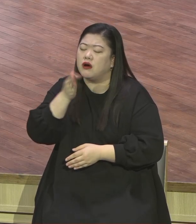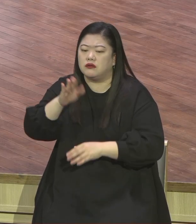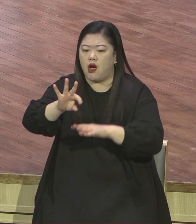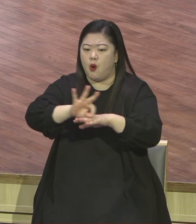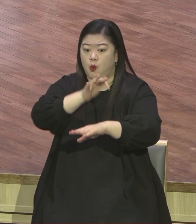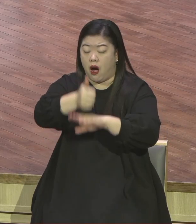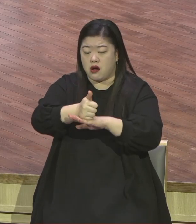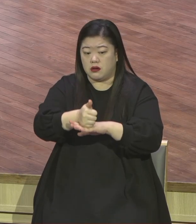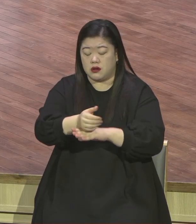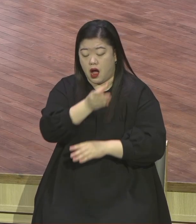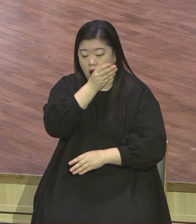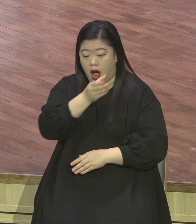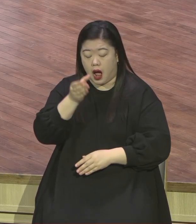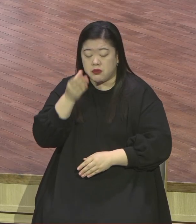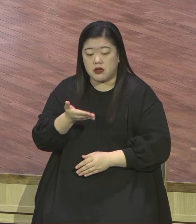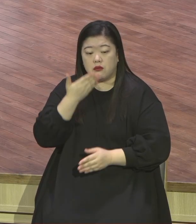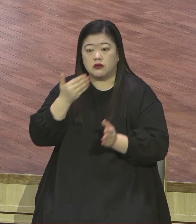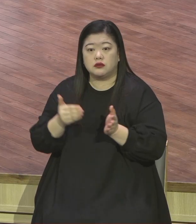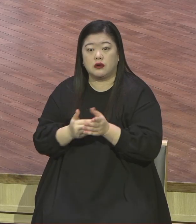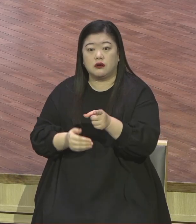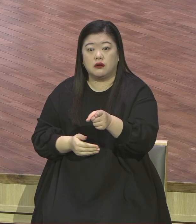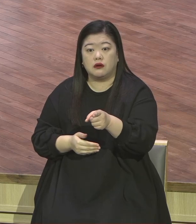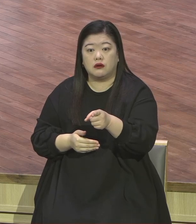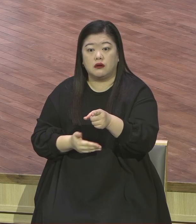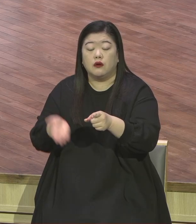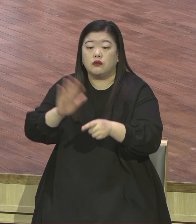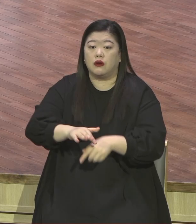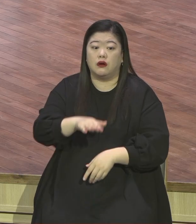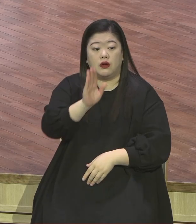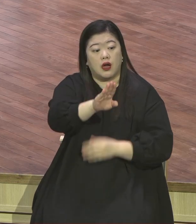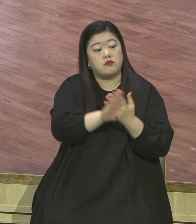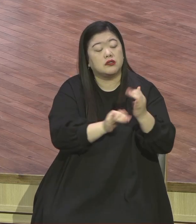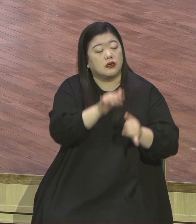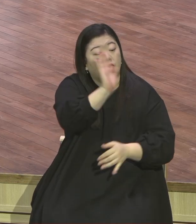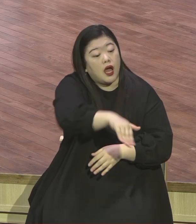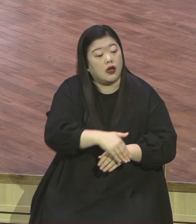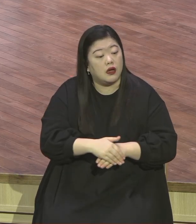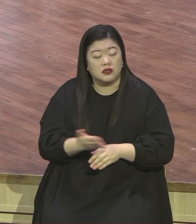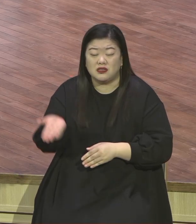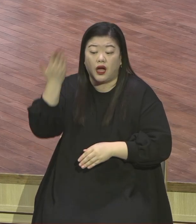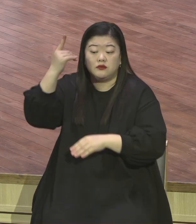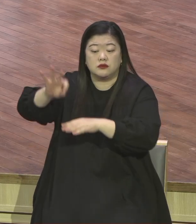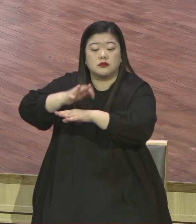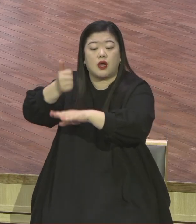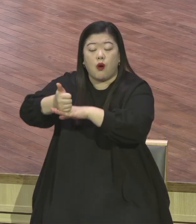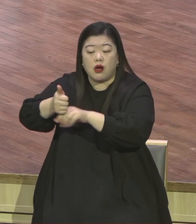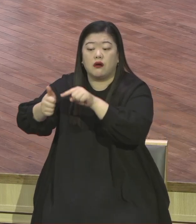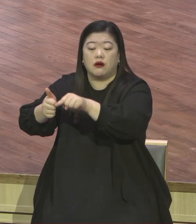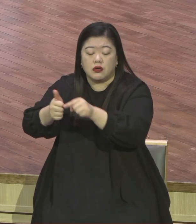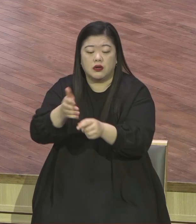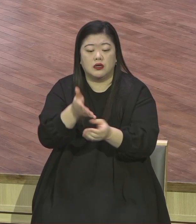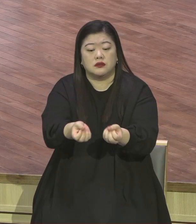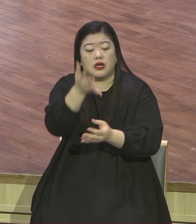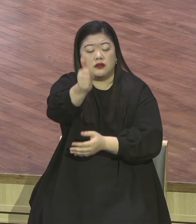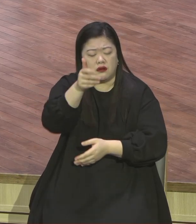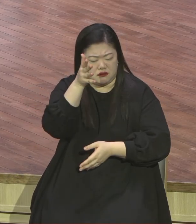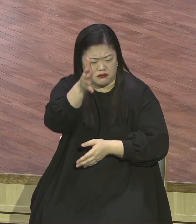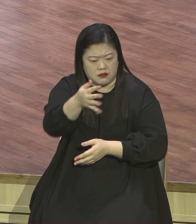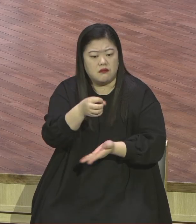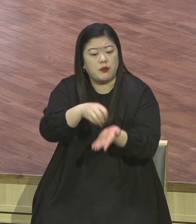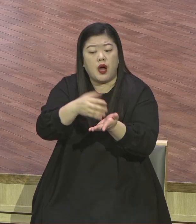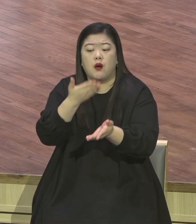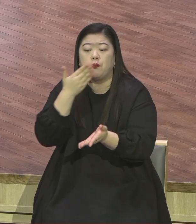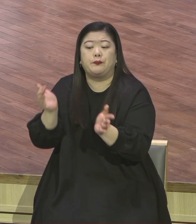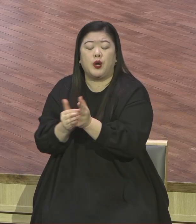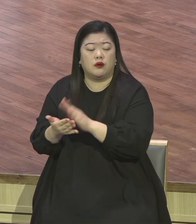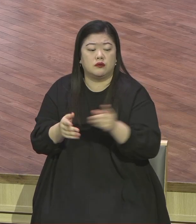이것을 가지고 아무도 정주하지 안 하지 않았냐 예수님 말씀이에요. 다 알고 있는 내용들이니까 그들이